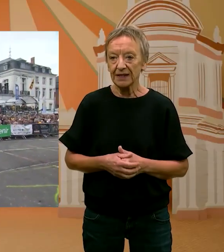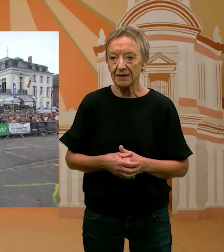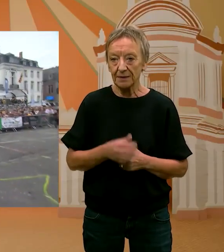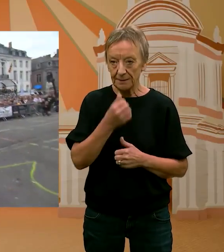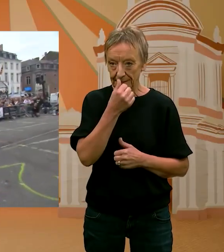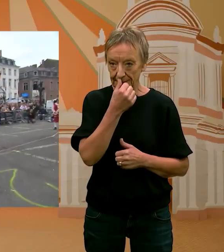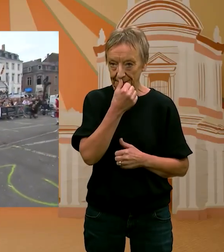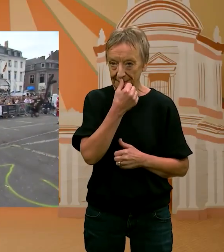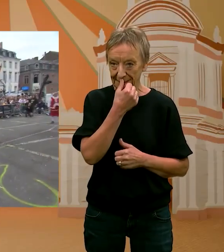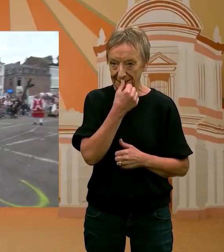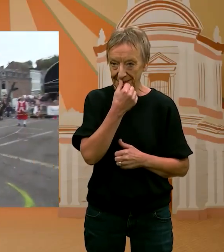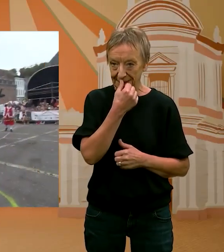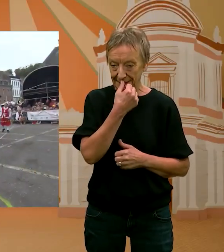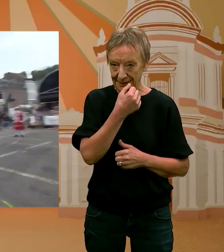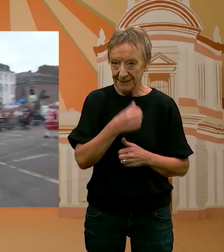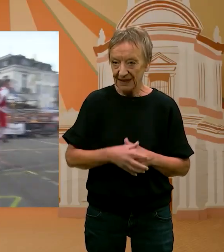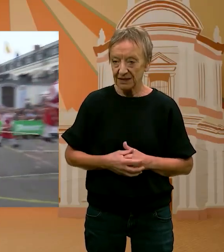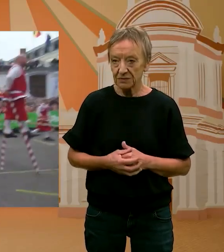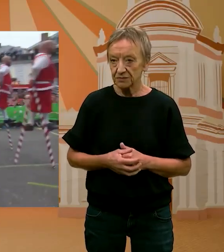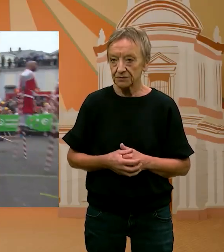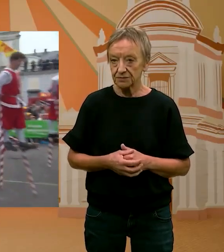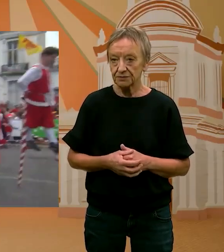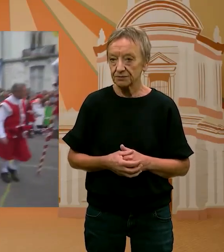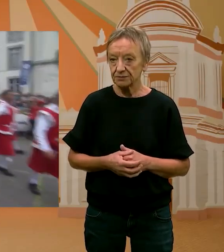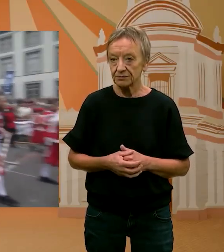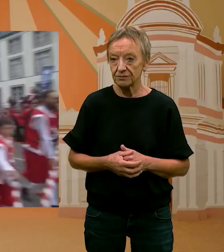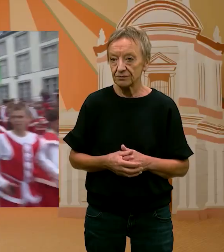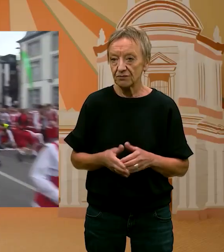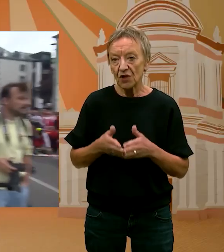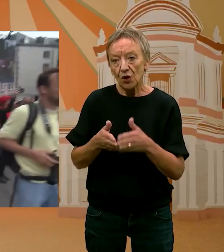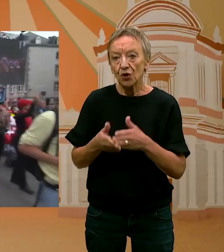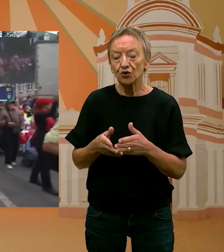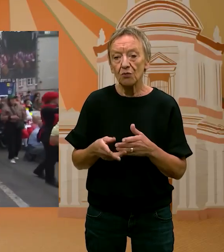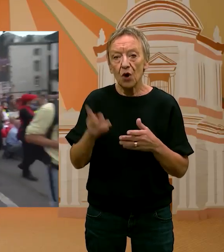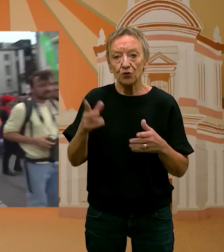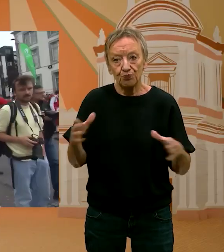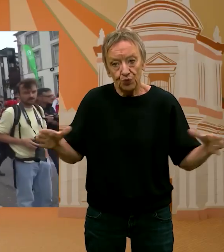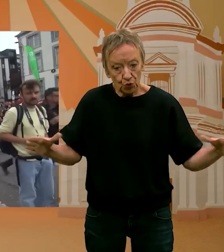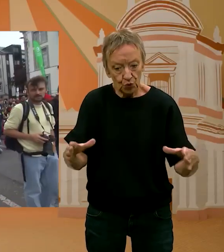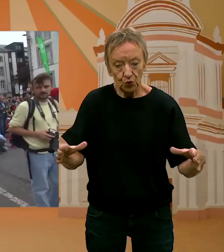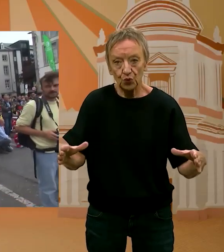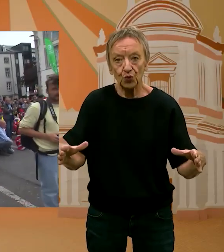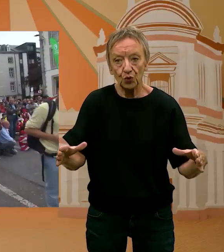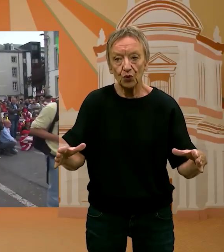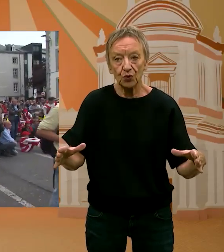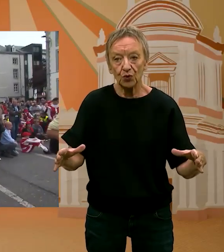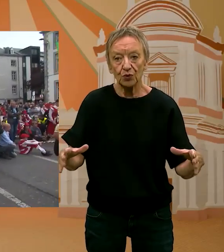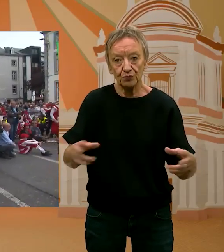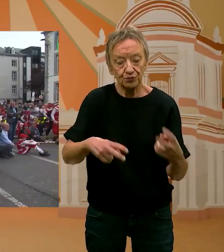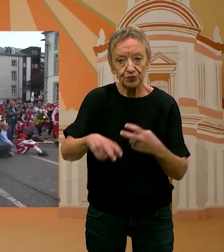de jeu. On en a parlé tout à l'heure. Oui. Voilà, c'est parti. Voilà. L'air de jeu va être raccourci. Ben voilà. Pour l'idée, c'est de précipiter un peu les choses, peut-être, ou pas. C'est pas que ça va devenir trop long, mais faut